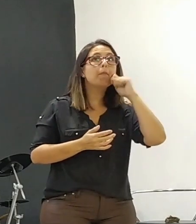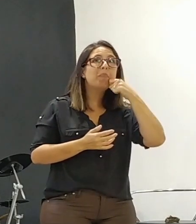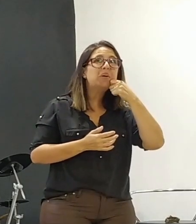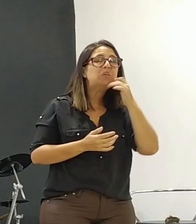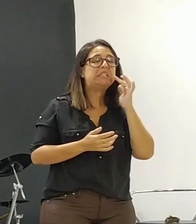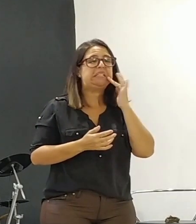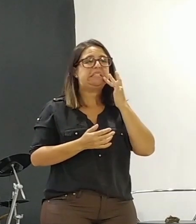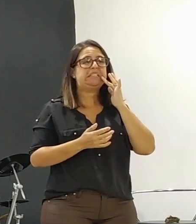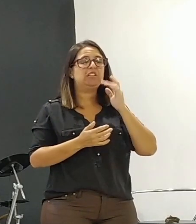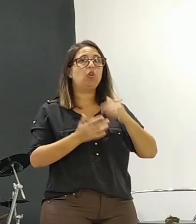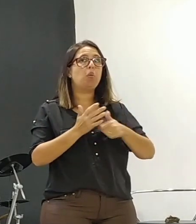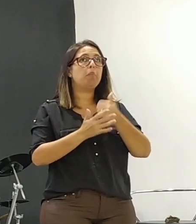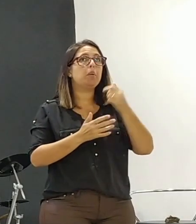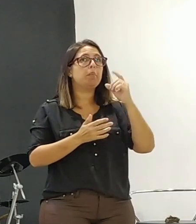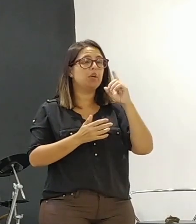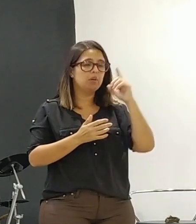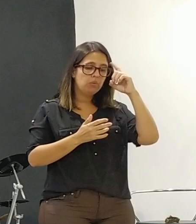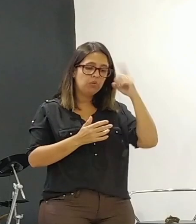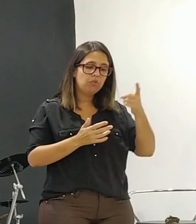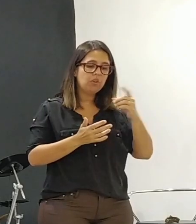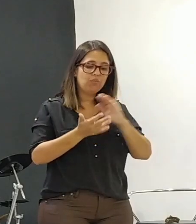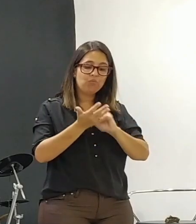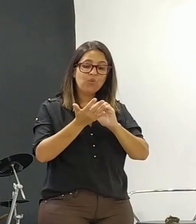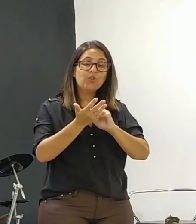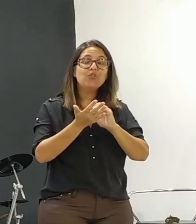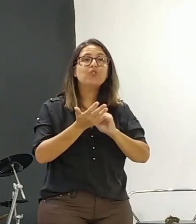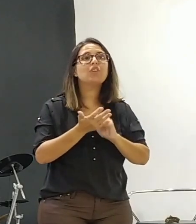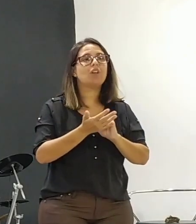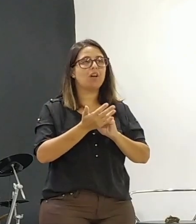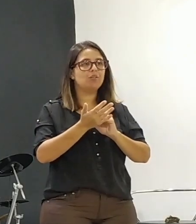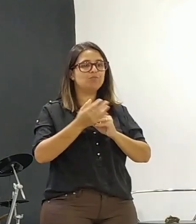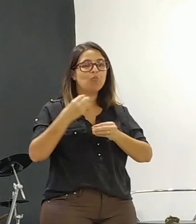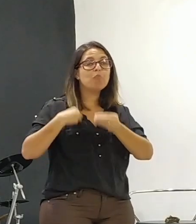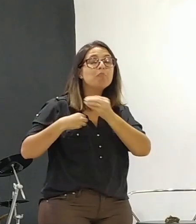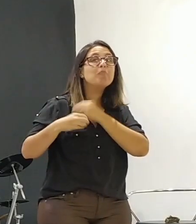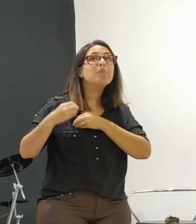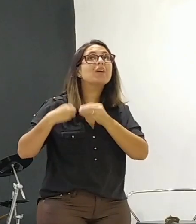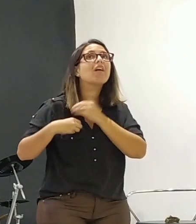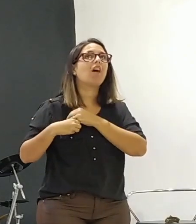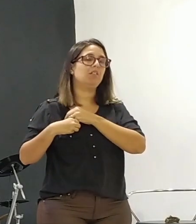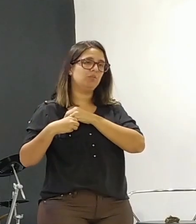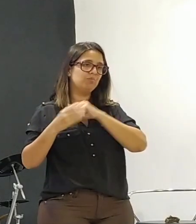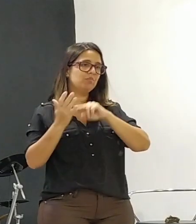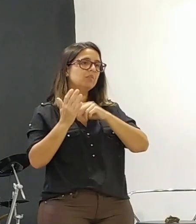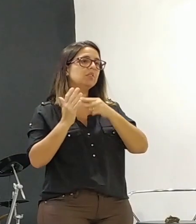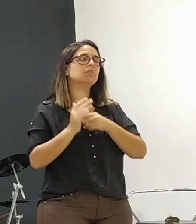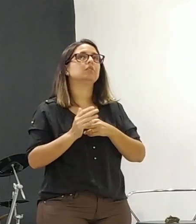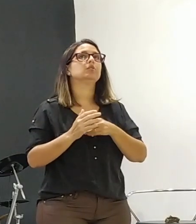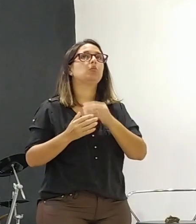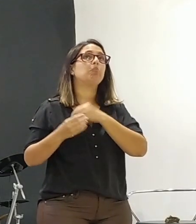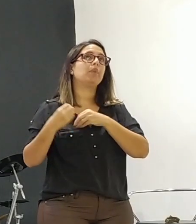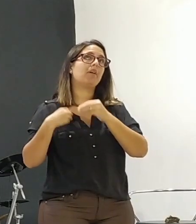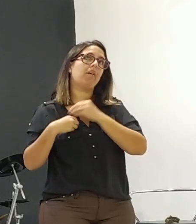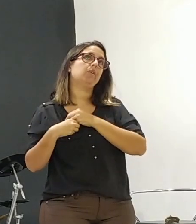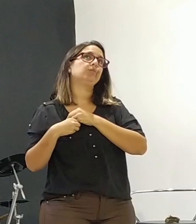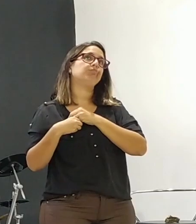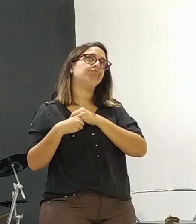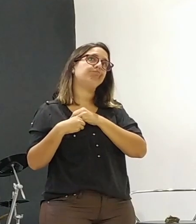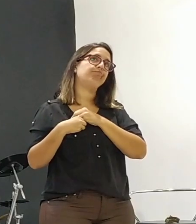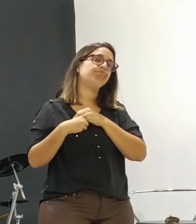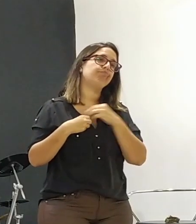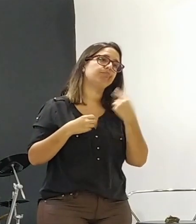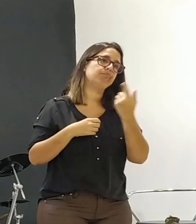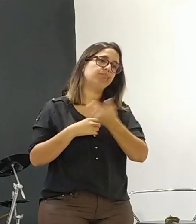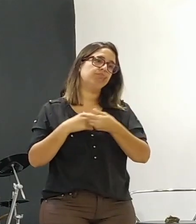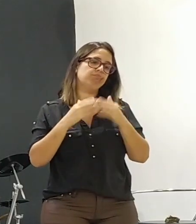primeiro dia tirareis o fermento, porque não é preciso tirar o pecado da nossa casa. O fermento é o pecado. O